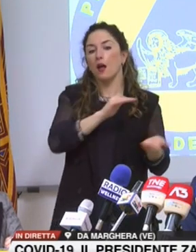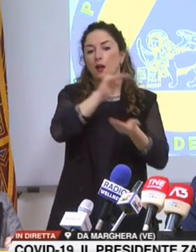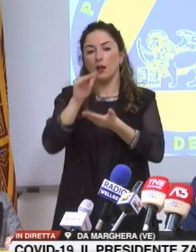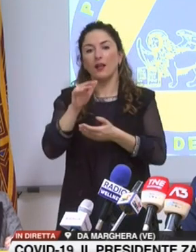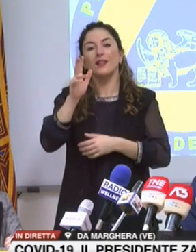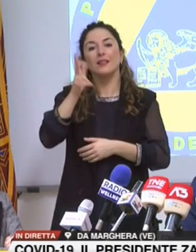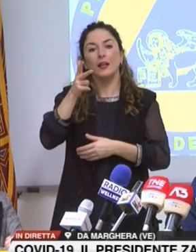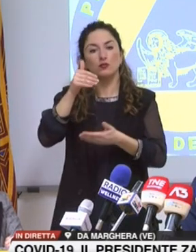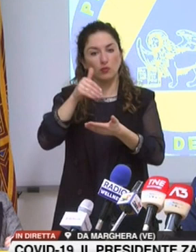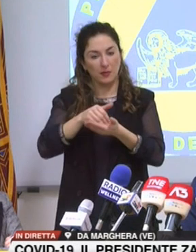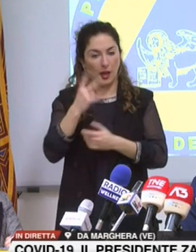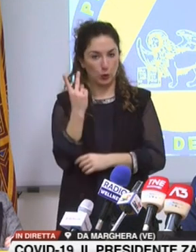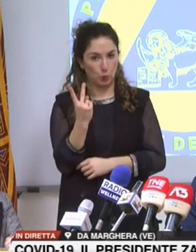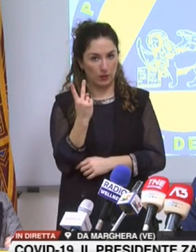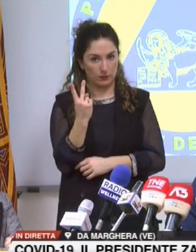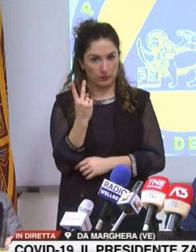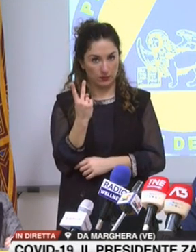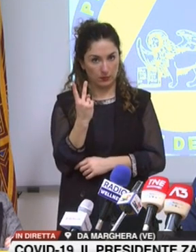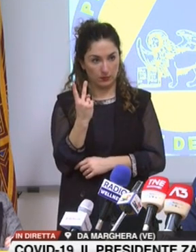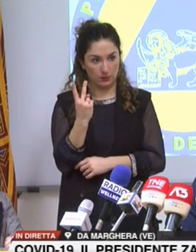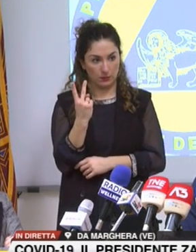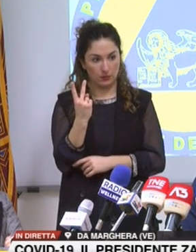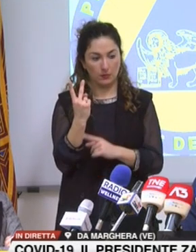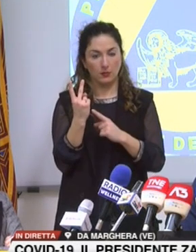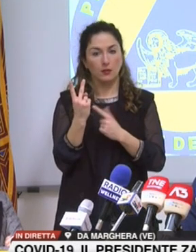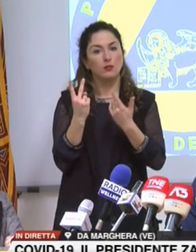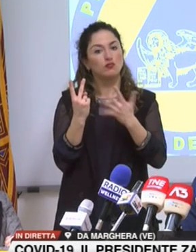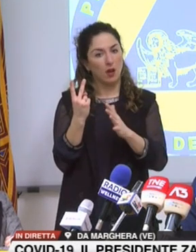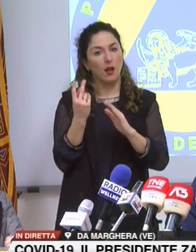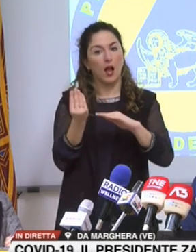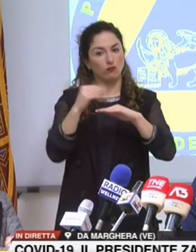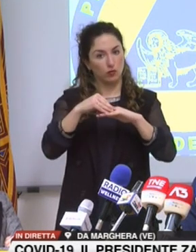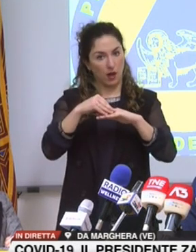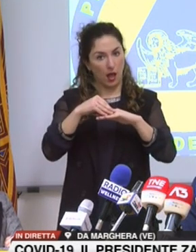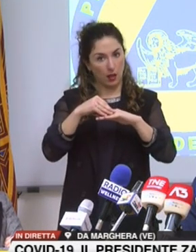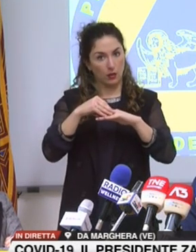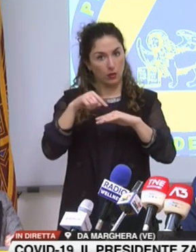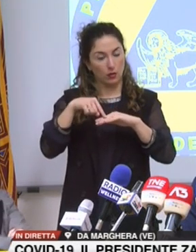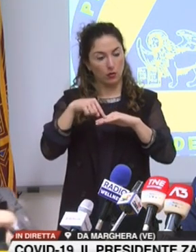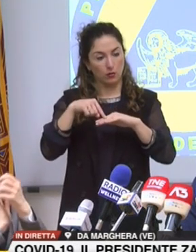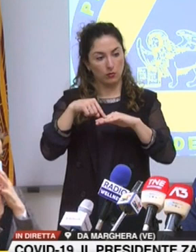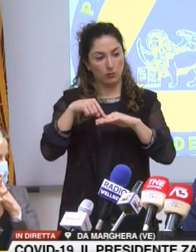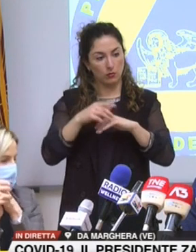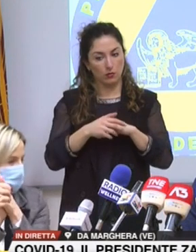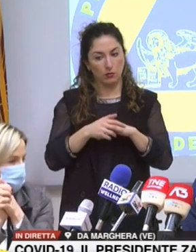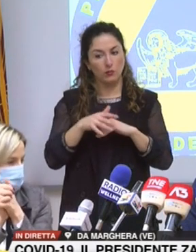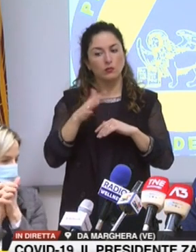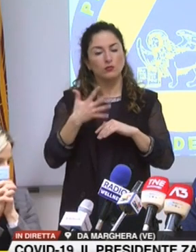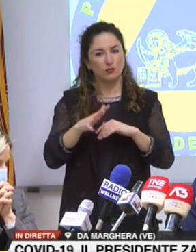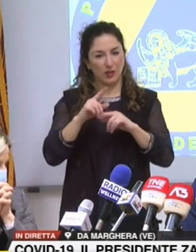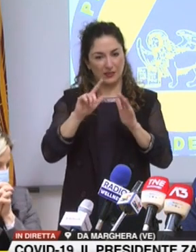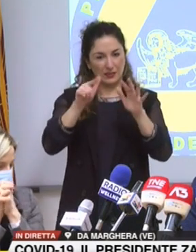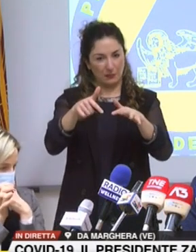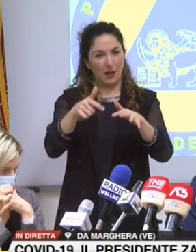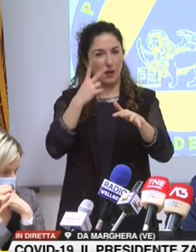consegnate 13.002. Questo è un dato che è già aggiornato alla riduzione al ribasso che è prevista per la settimana